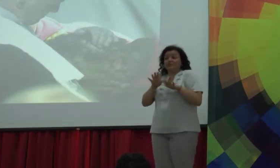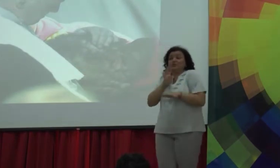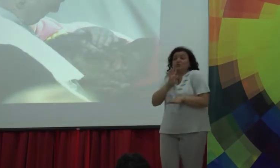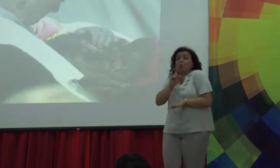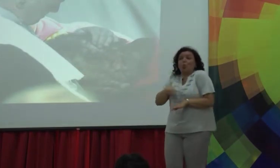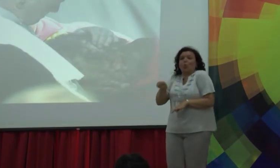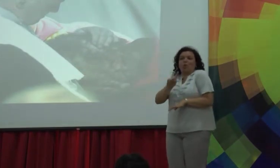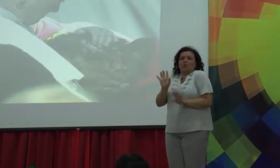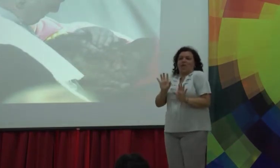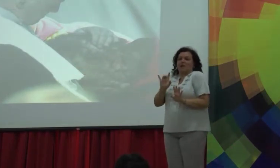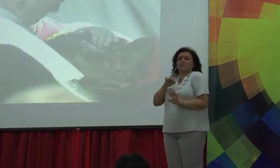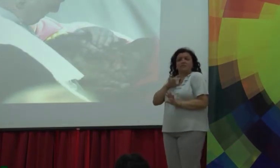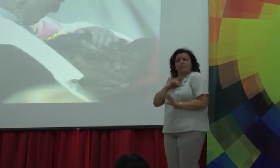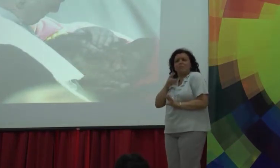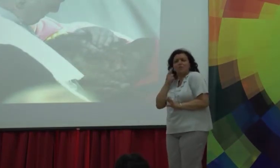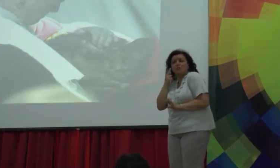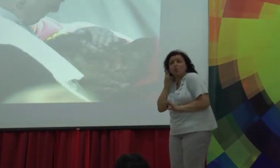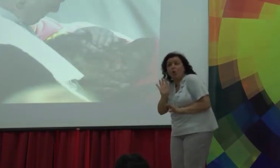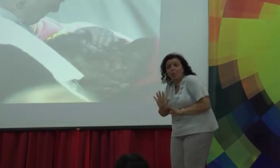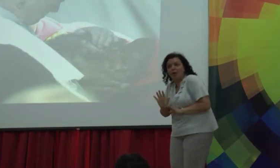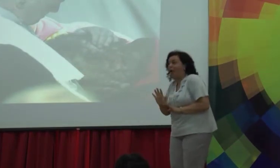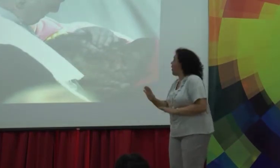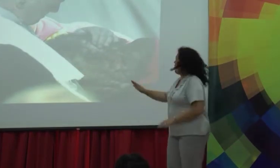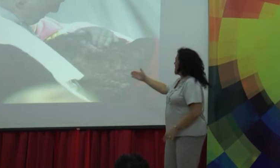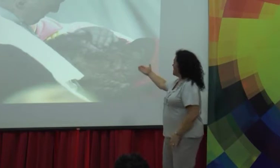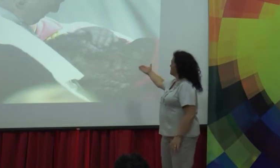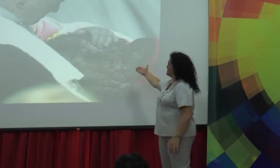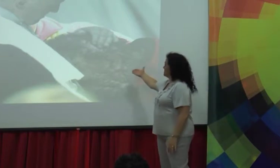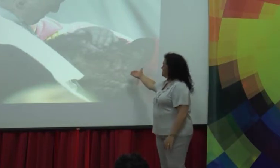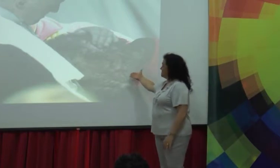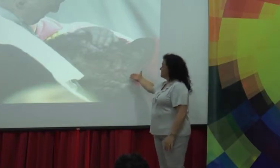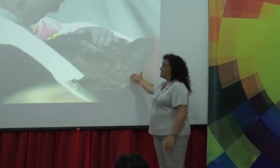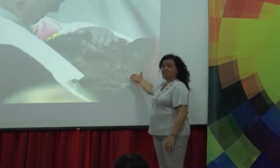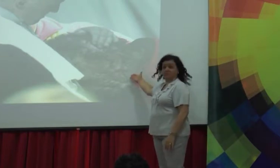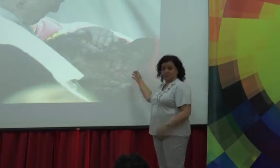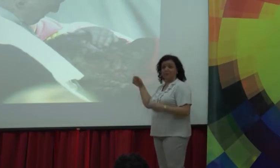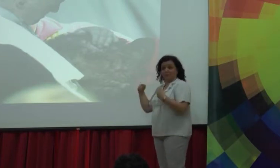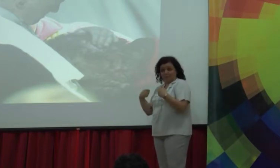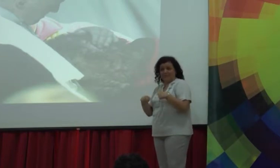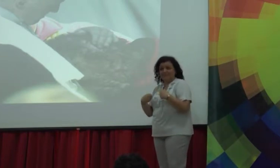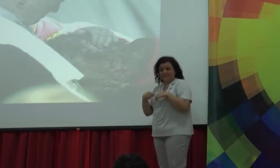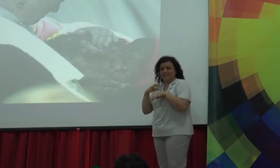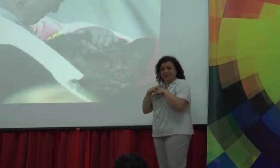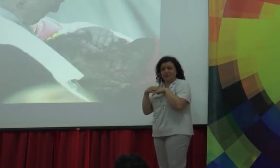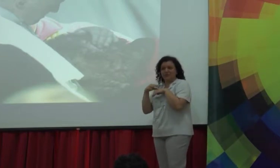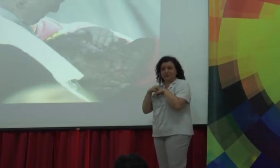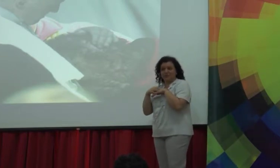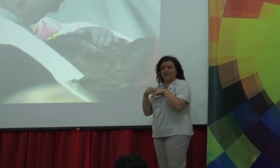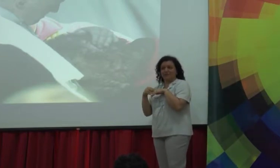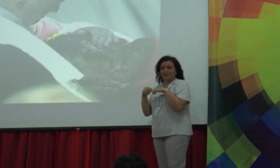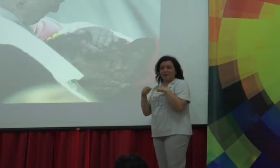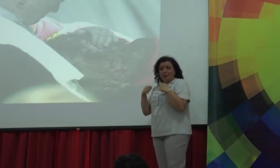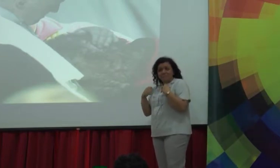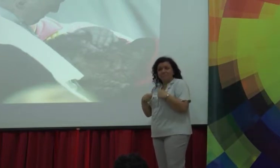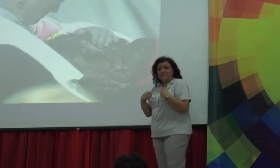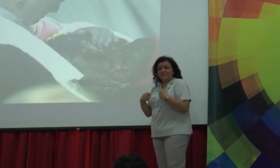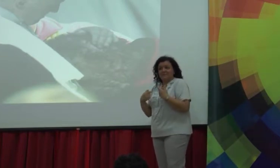mim. Então, por exemplo, se eu não conheço, eu não preciso ter medo. Mas olha só a atitude do